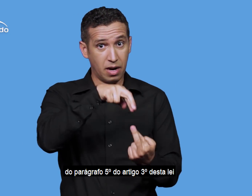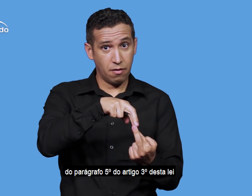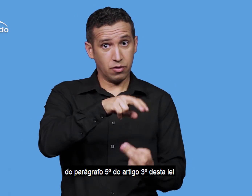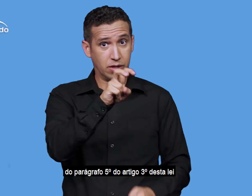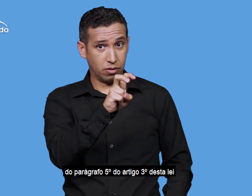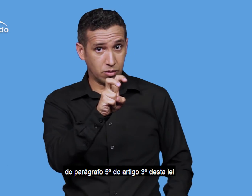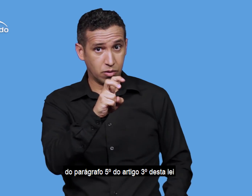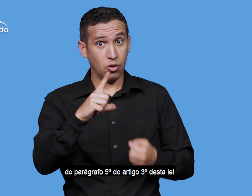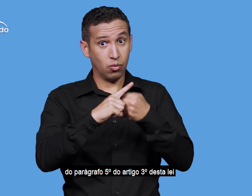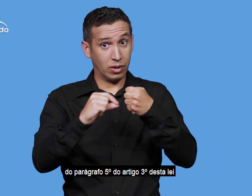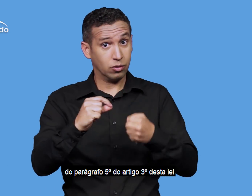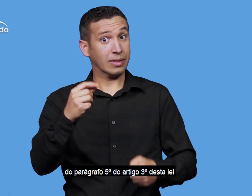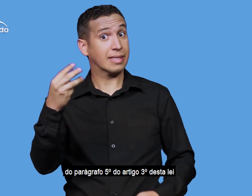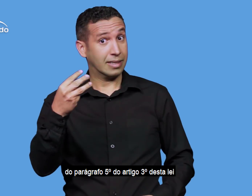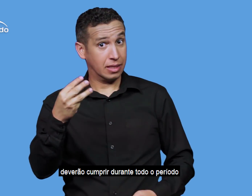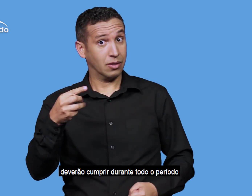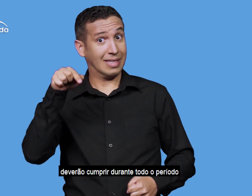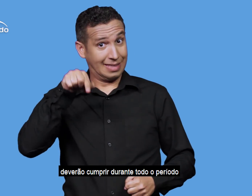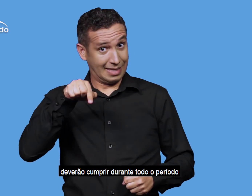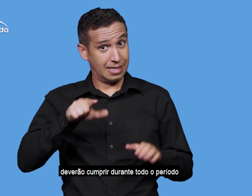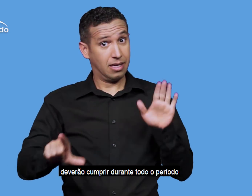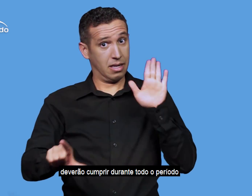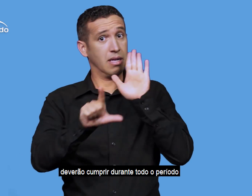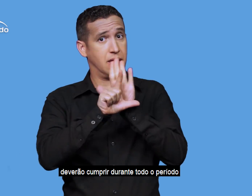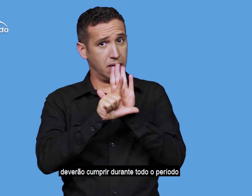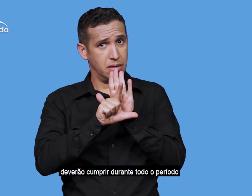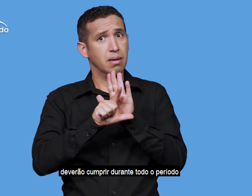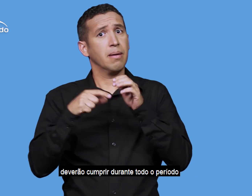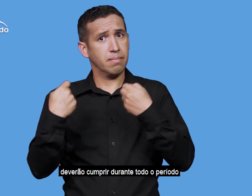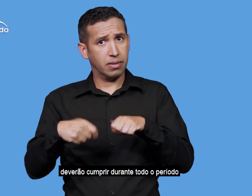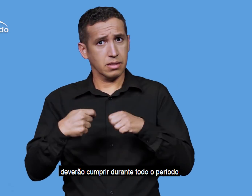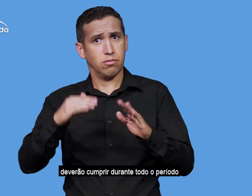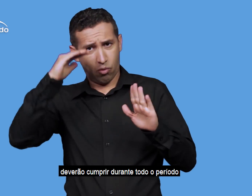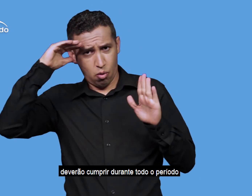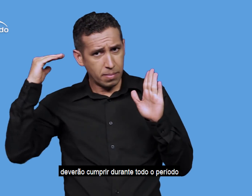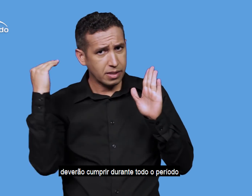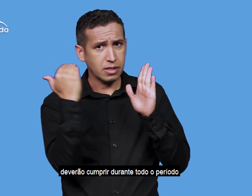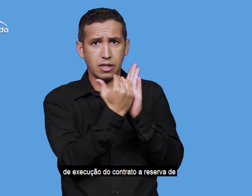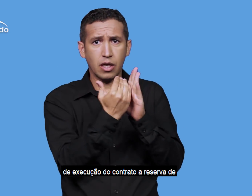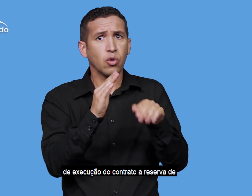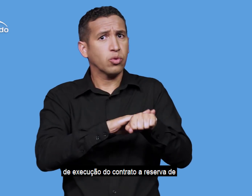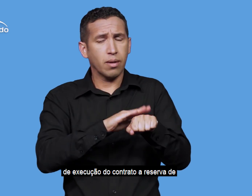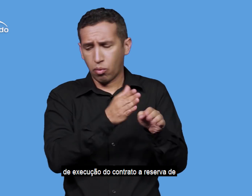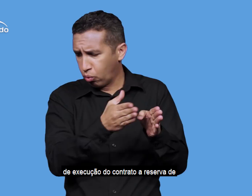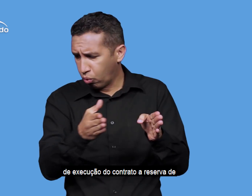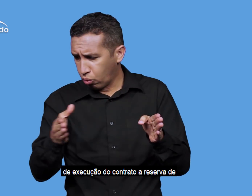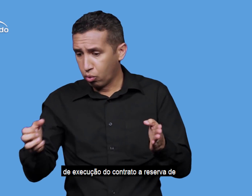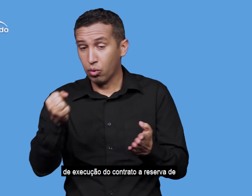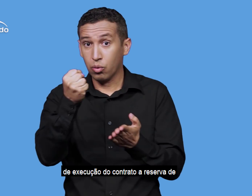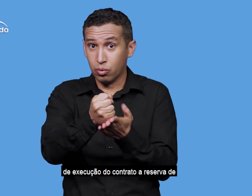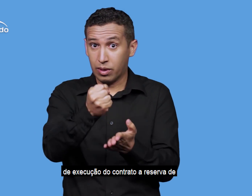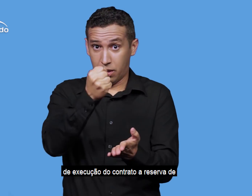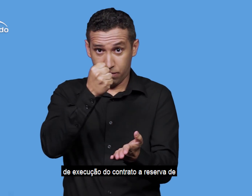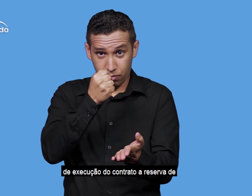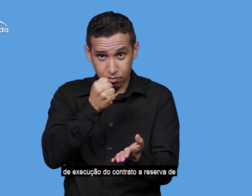5º do artigo 3º desta lei deverão cumprir durante todo o período de execução do contrato